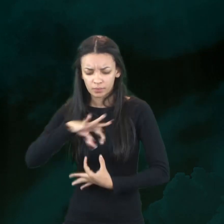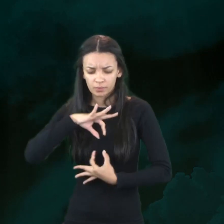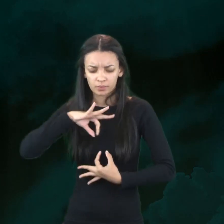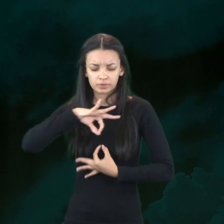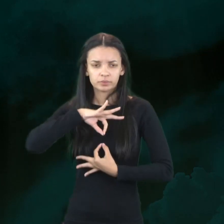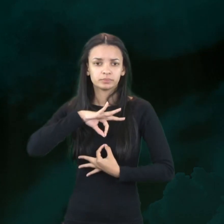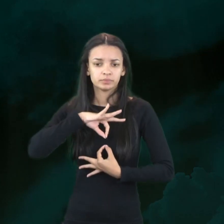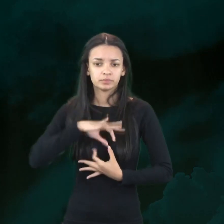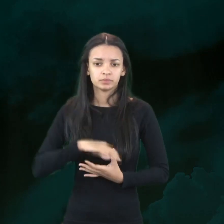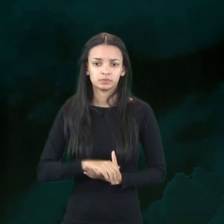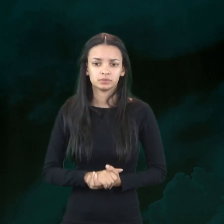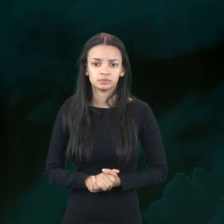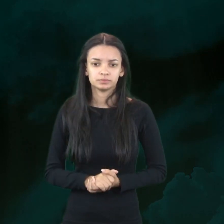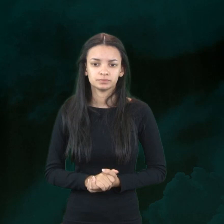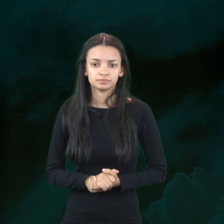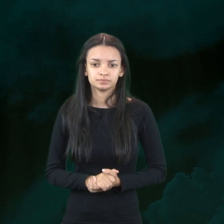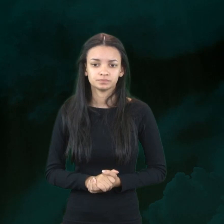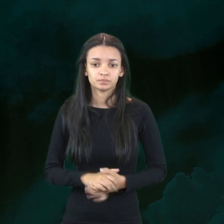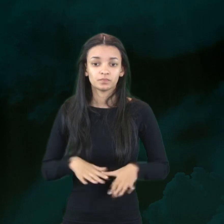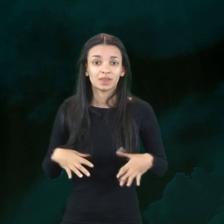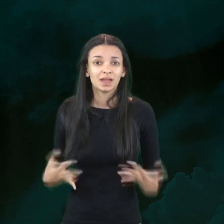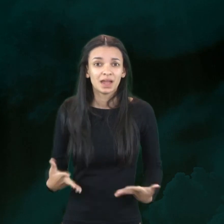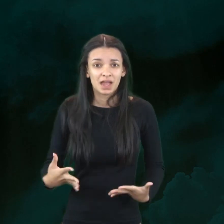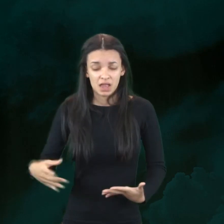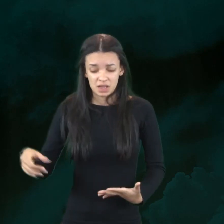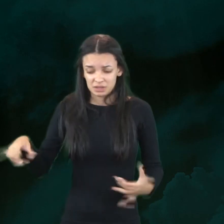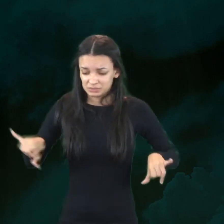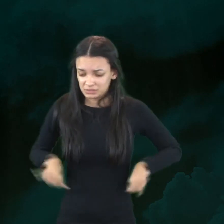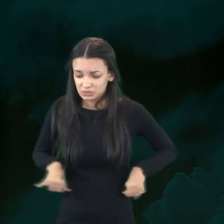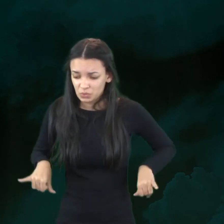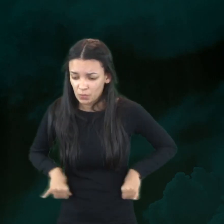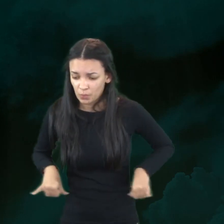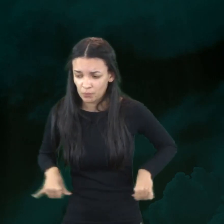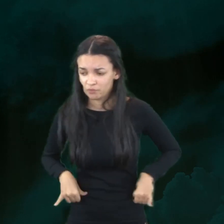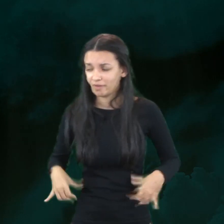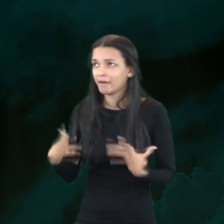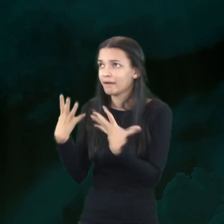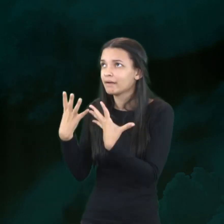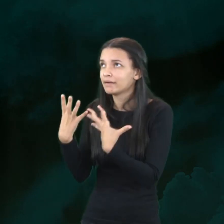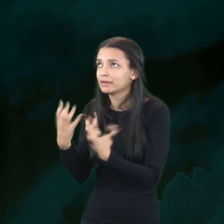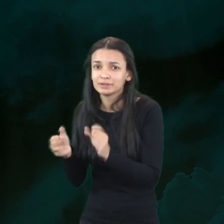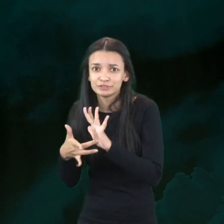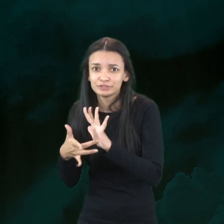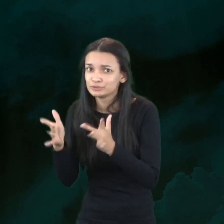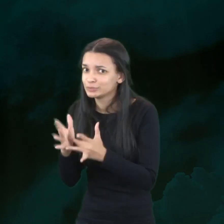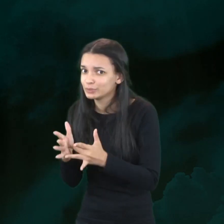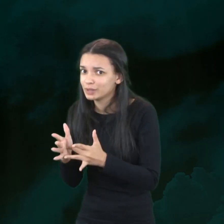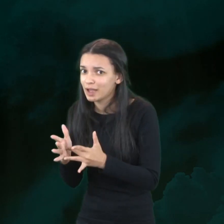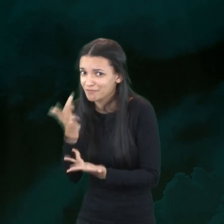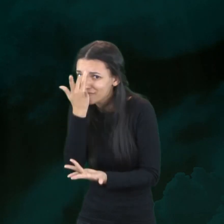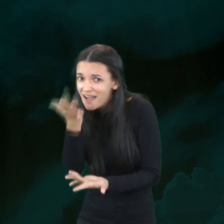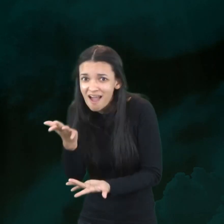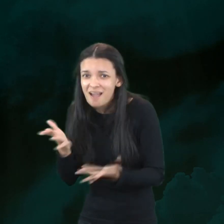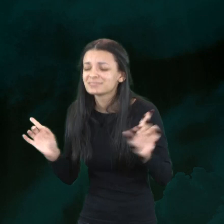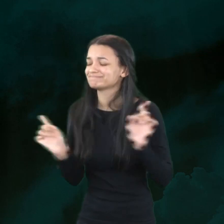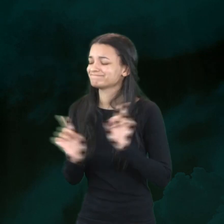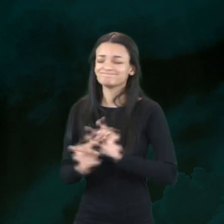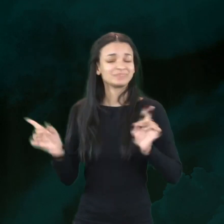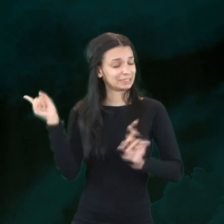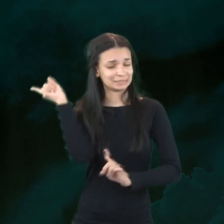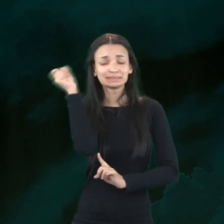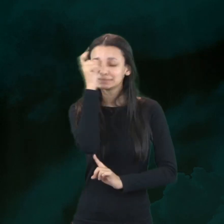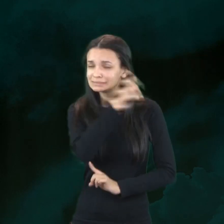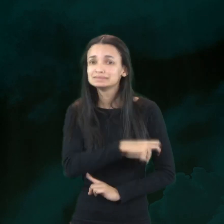sofreram muito para ouvir essa palavra. Eles sofreram muito para aceitar Jesus. Não foi fácil, não. E de sorte que